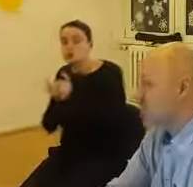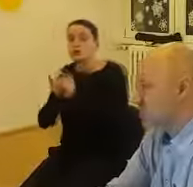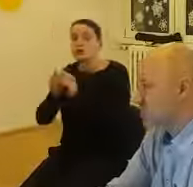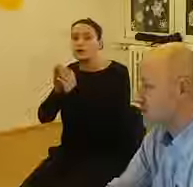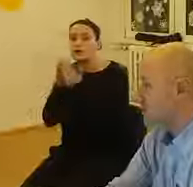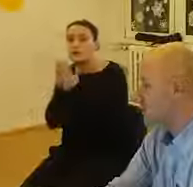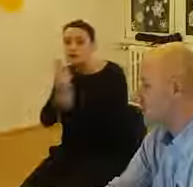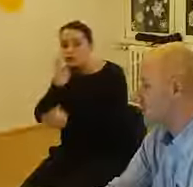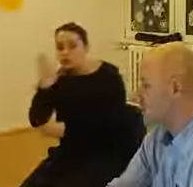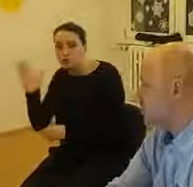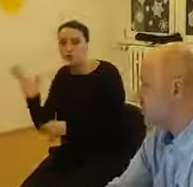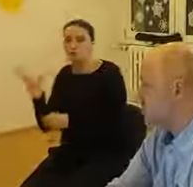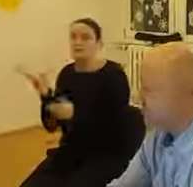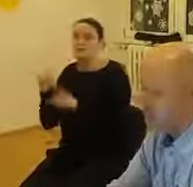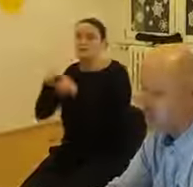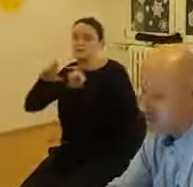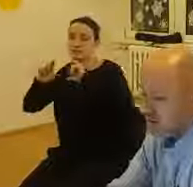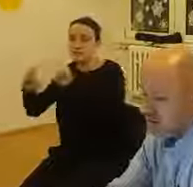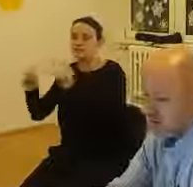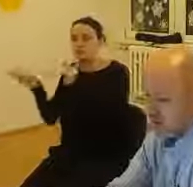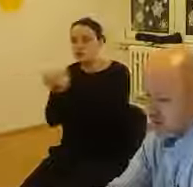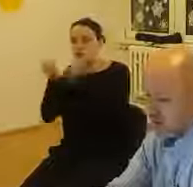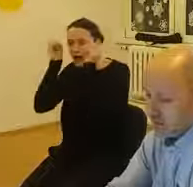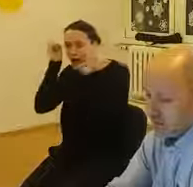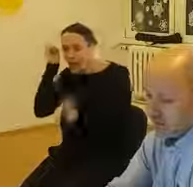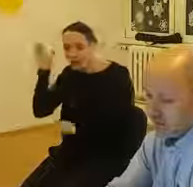filiach przymorskich, wojewódzkich bibliotek miejskich.